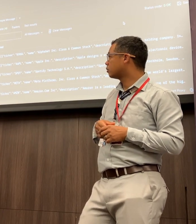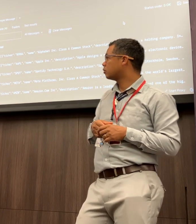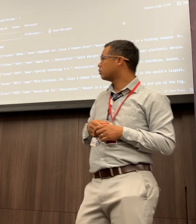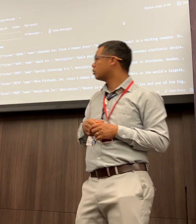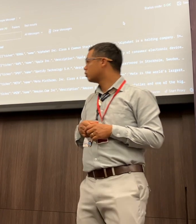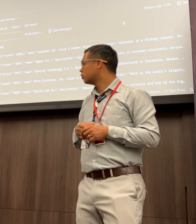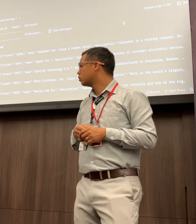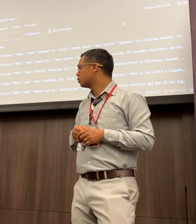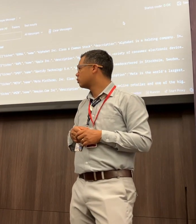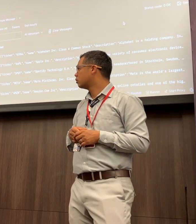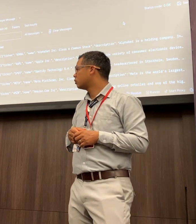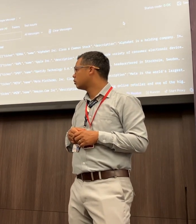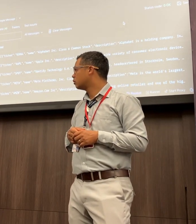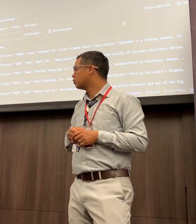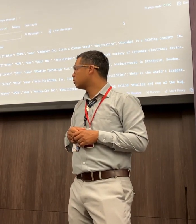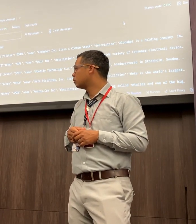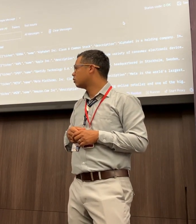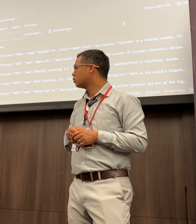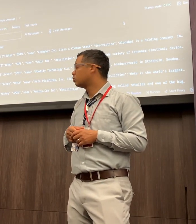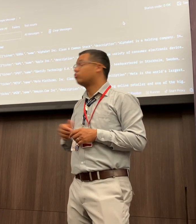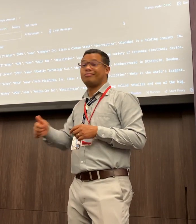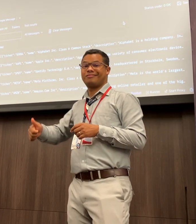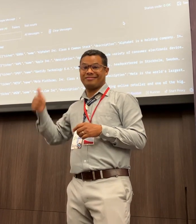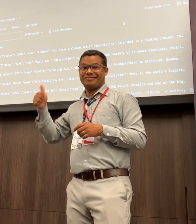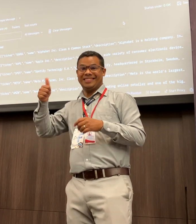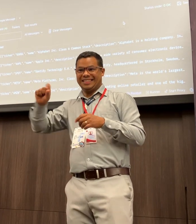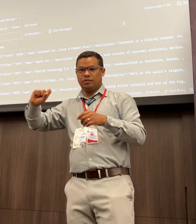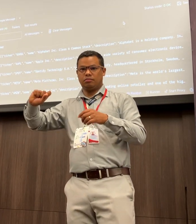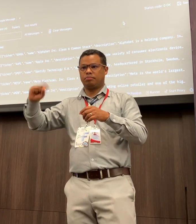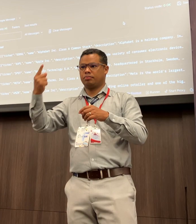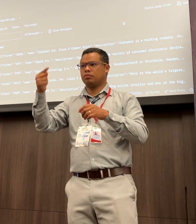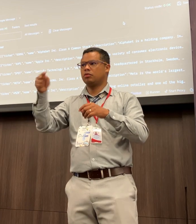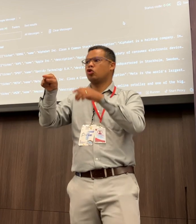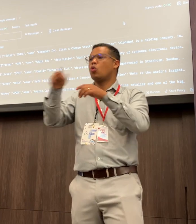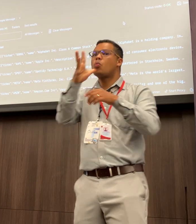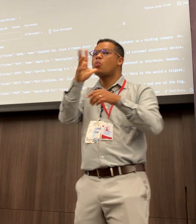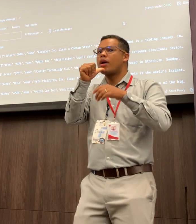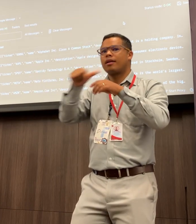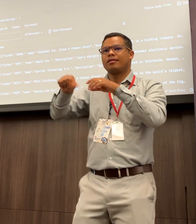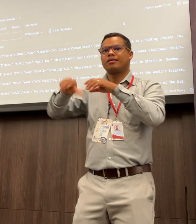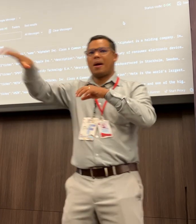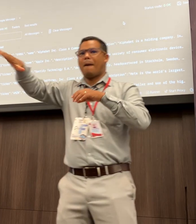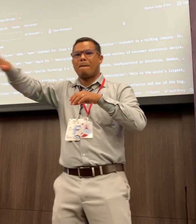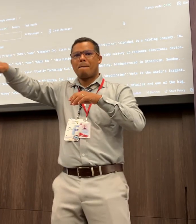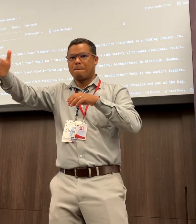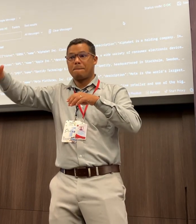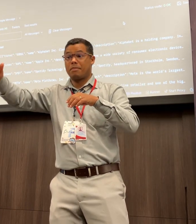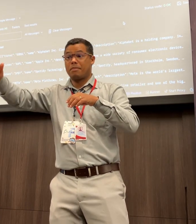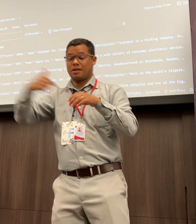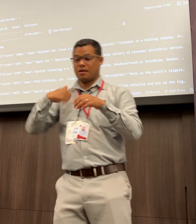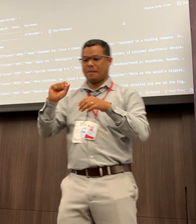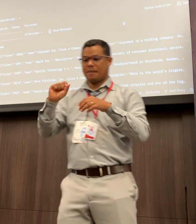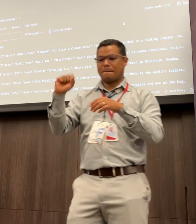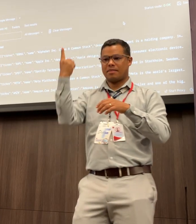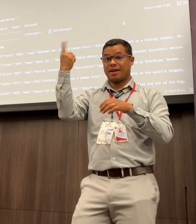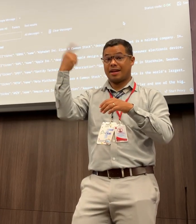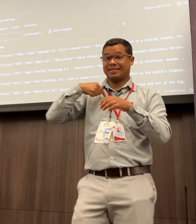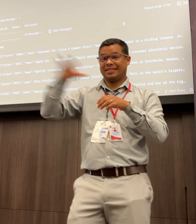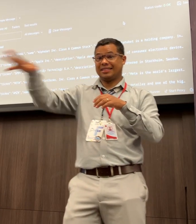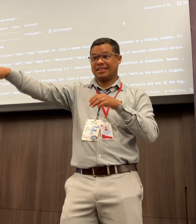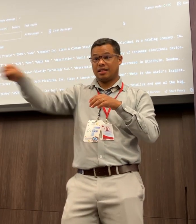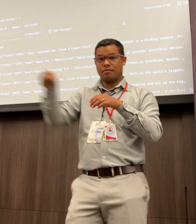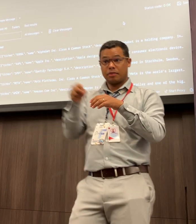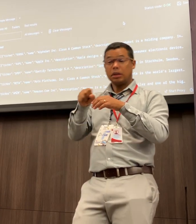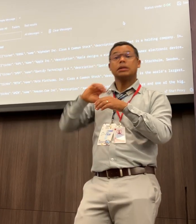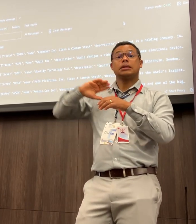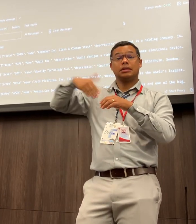ningún digamos, contenedor en gcloud, porque lo escalamos a 0, y después de la primera llamada ahí se levantó, y por eso es que la segunda